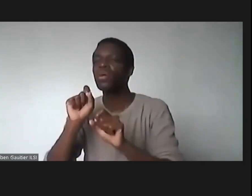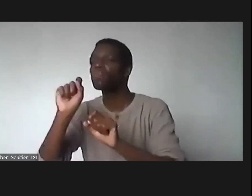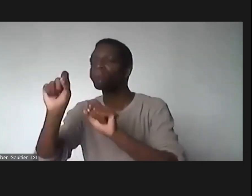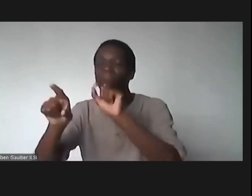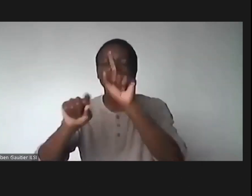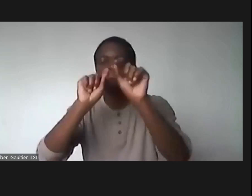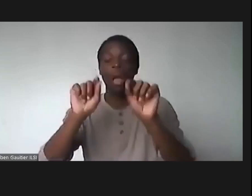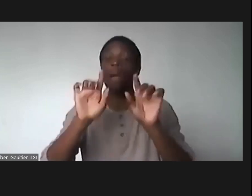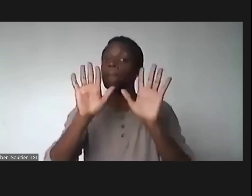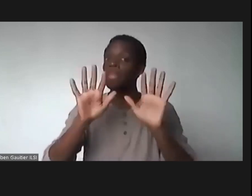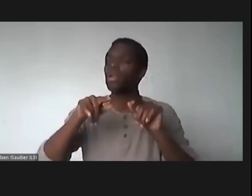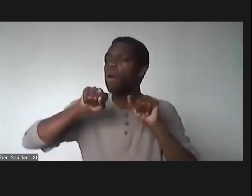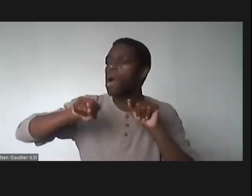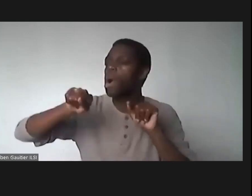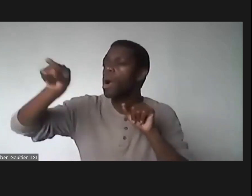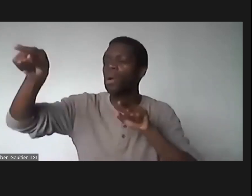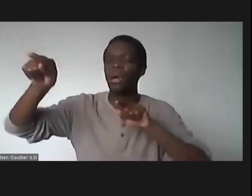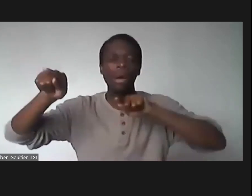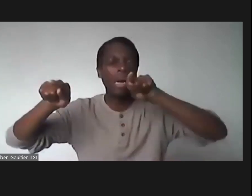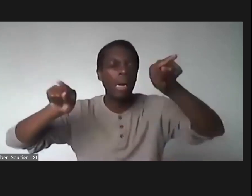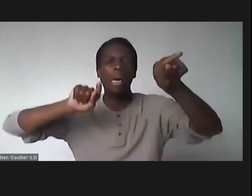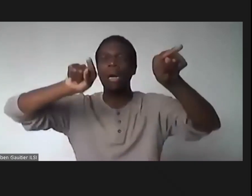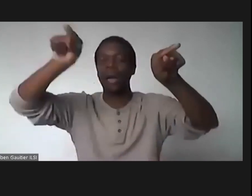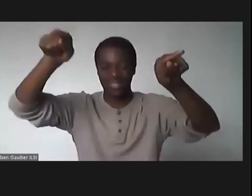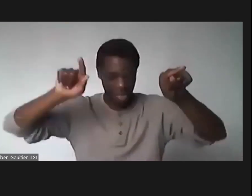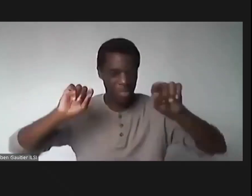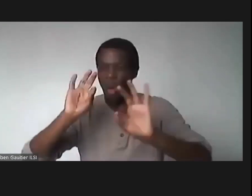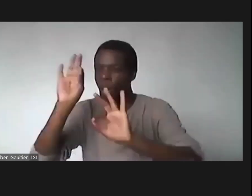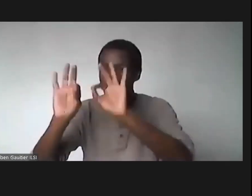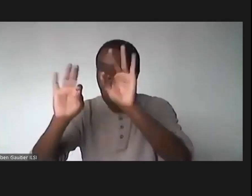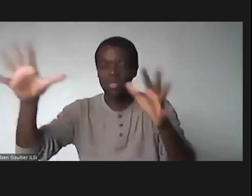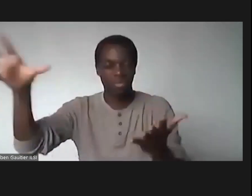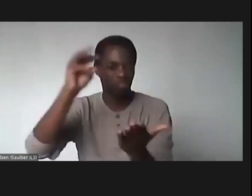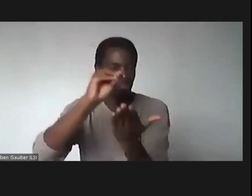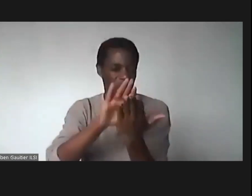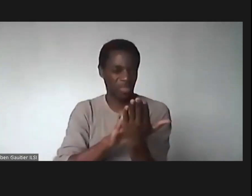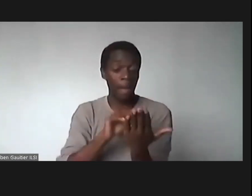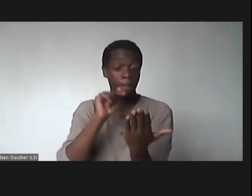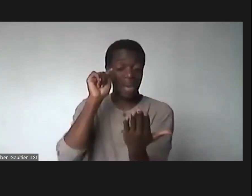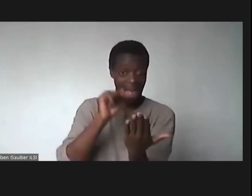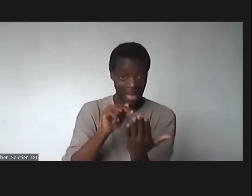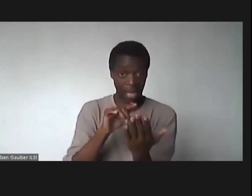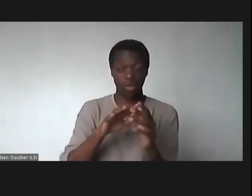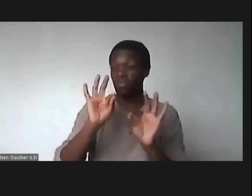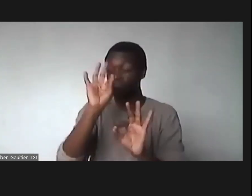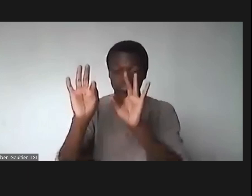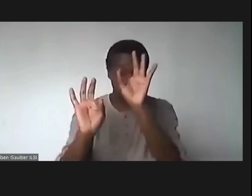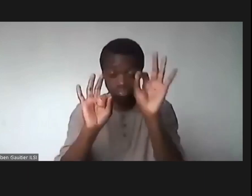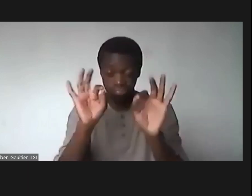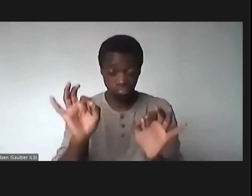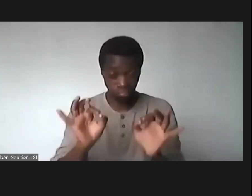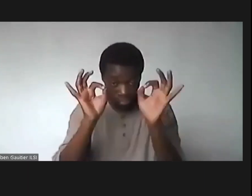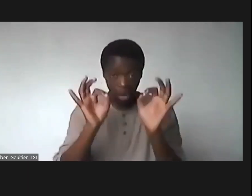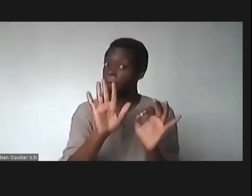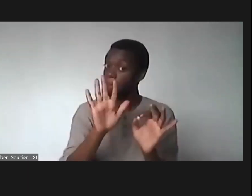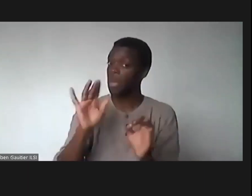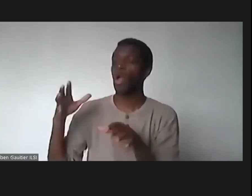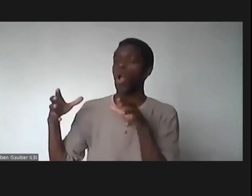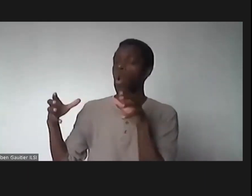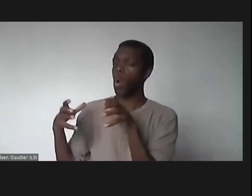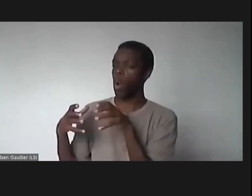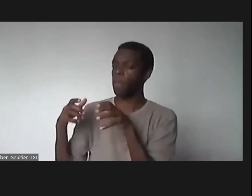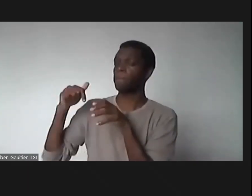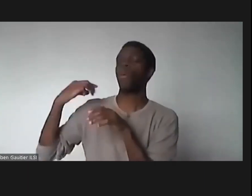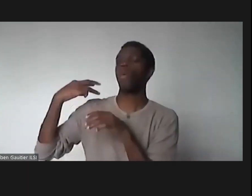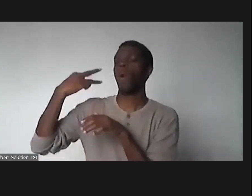de las preguntas de Washington dentro del censo. Porque en Argentina, en el último censo, que data del